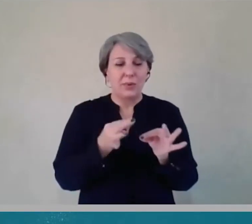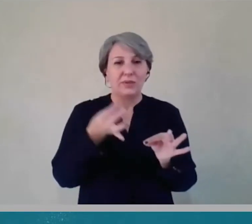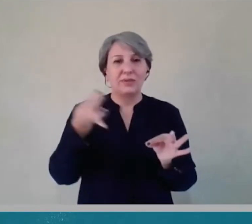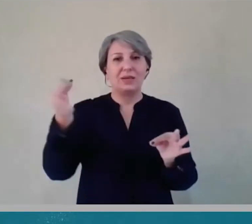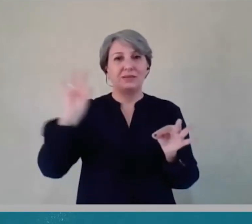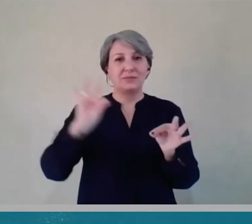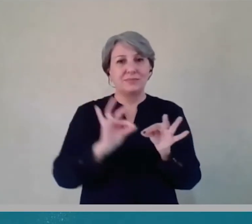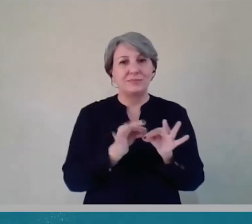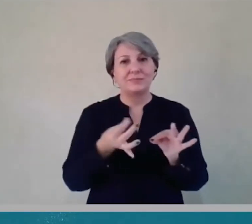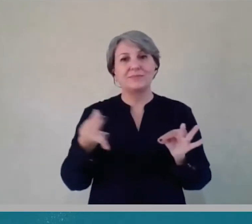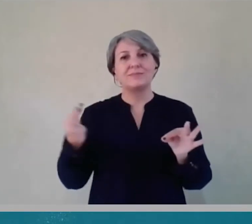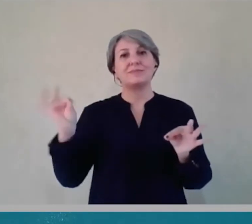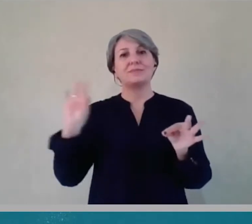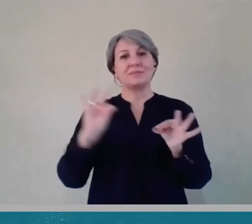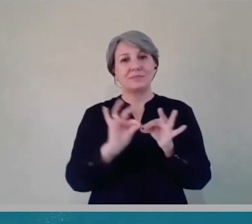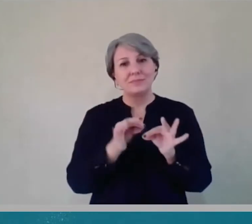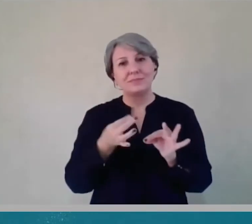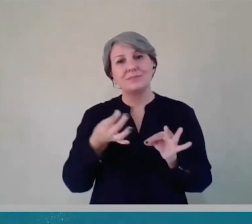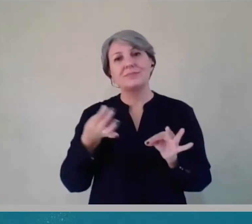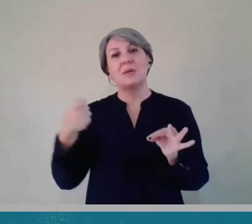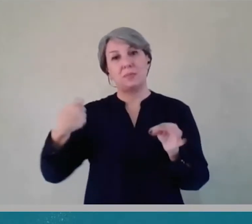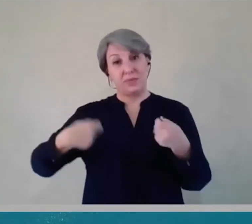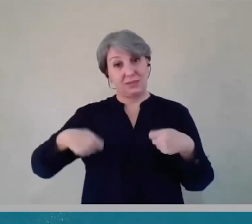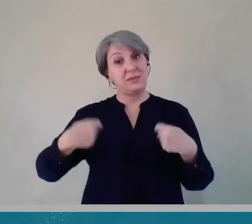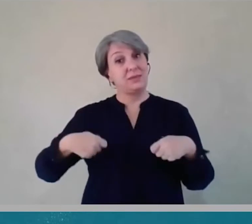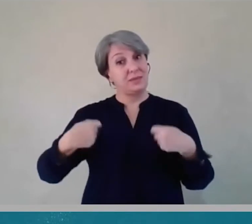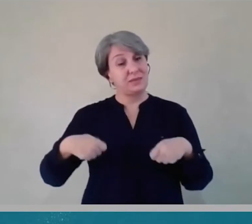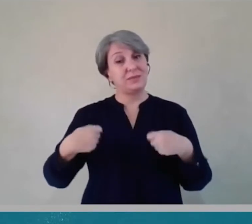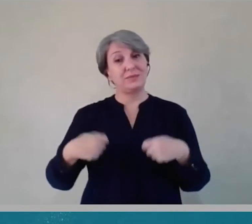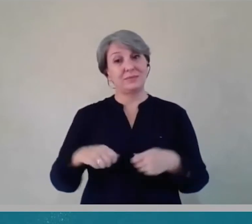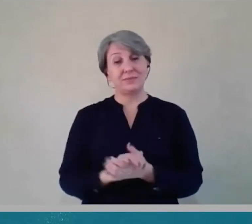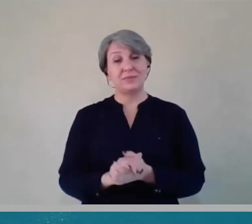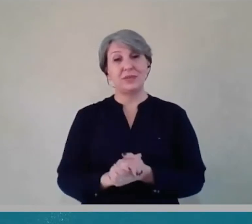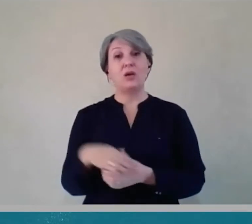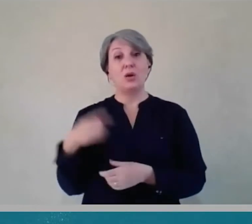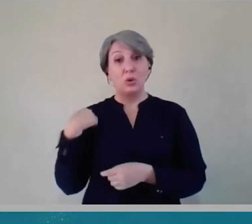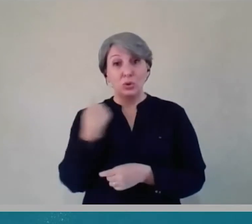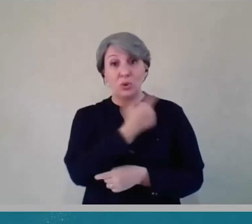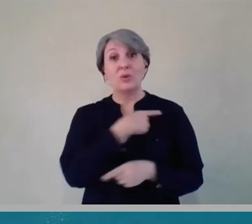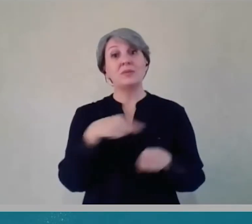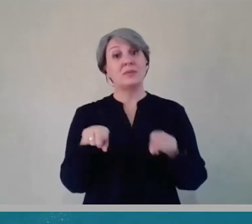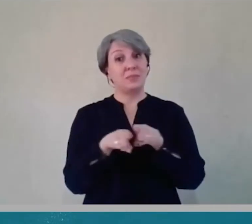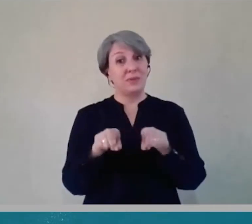pronta. Que o Senhor, né, possa abrir os nossos olhos.